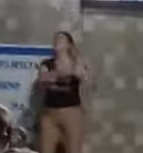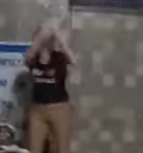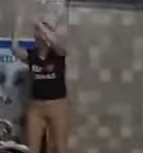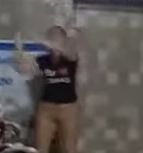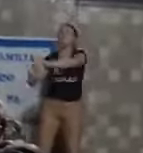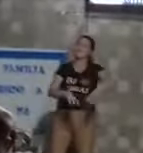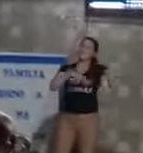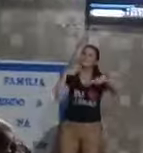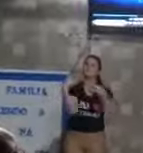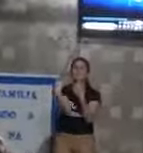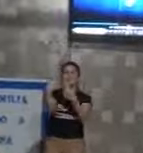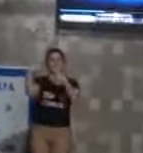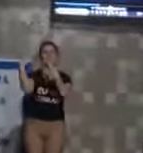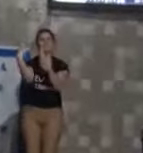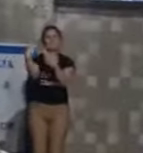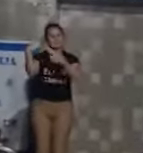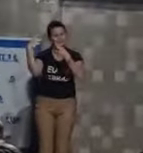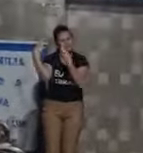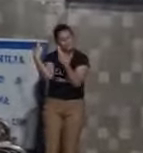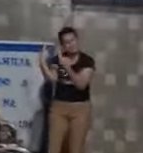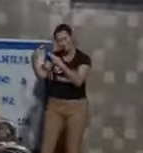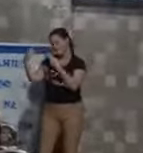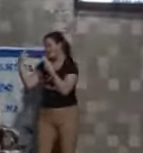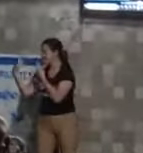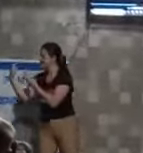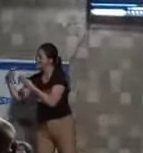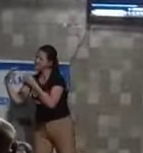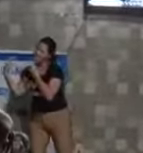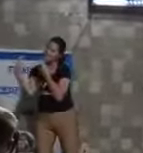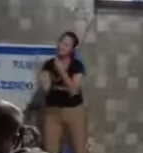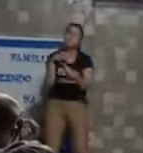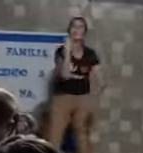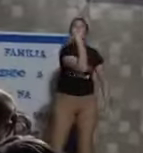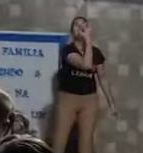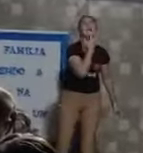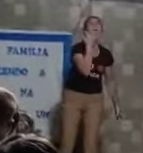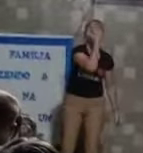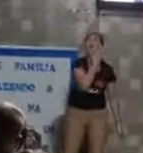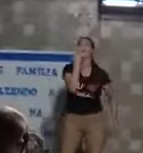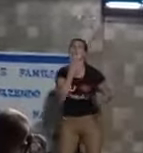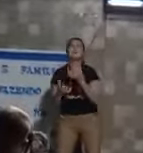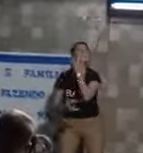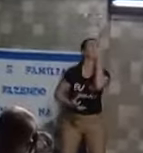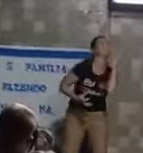Siga a há dentro do